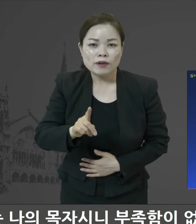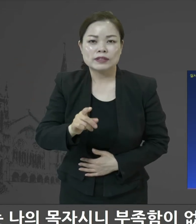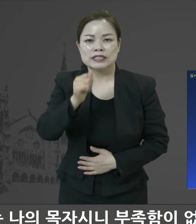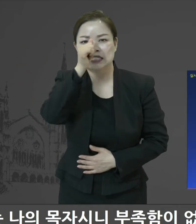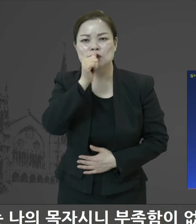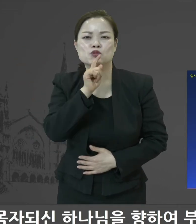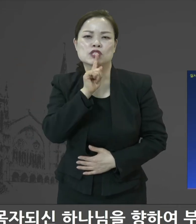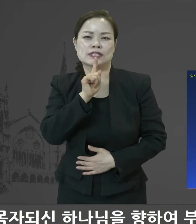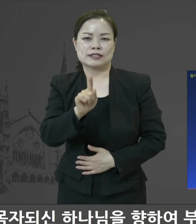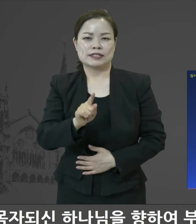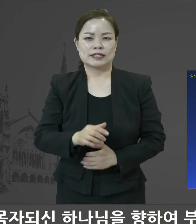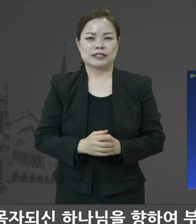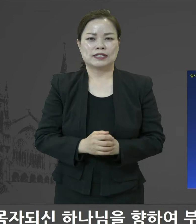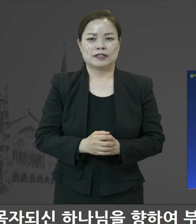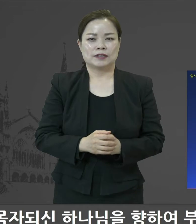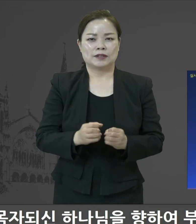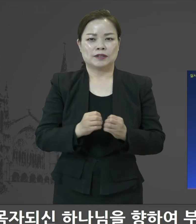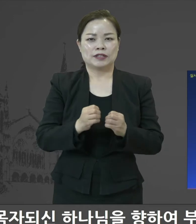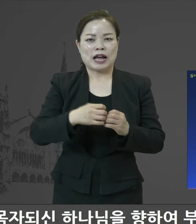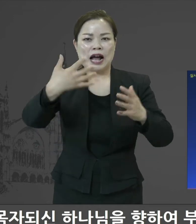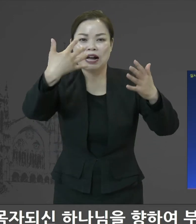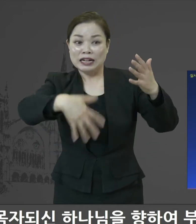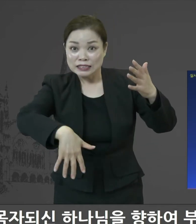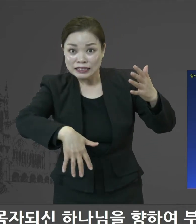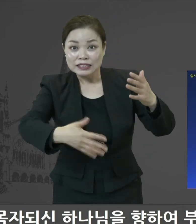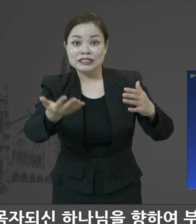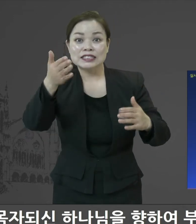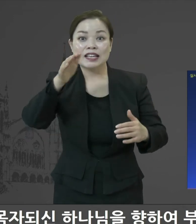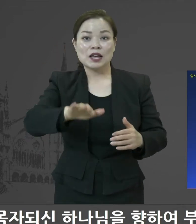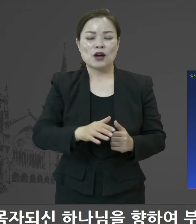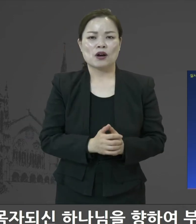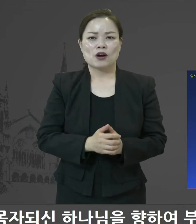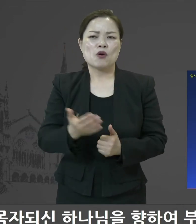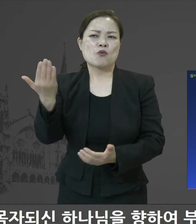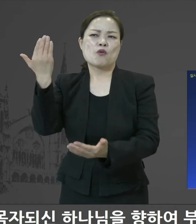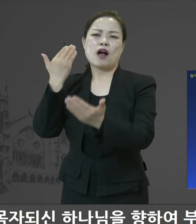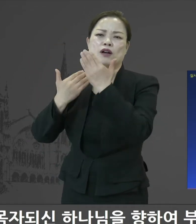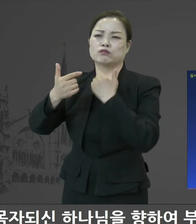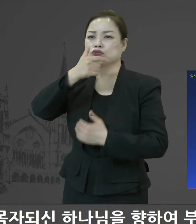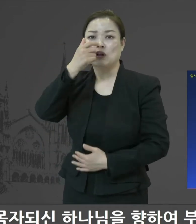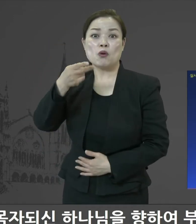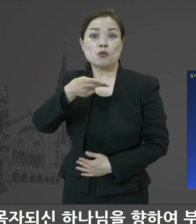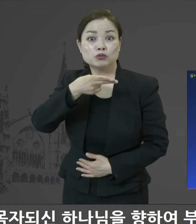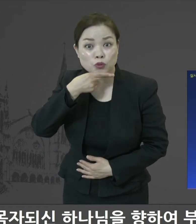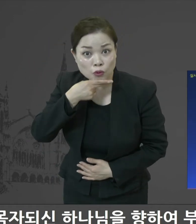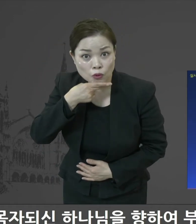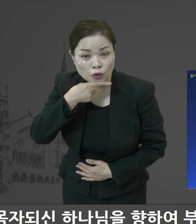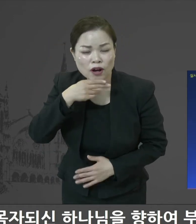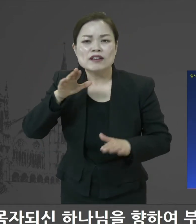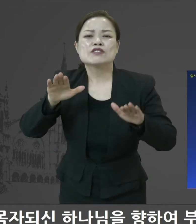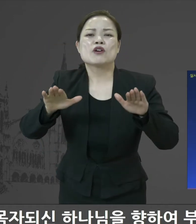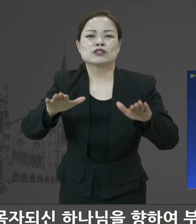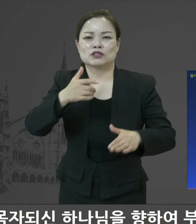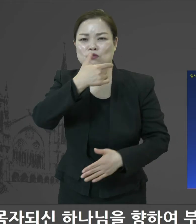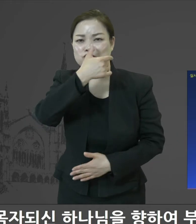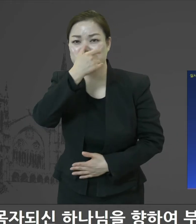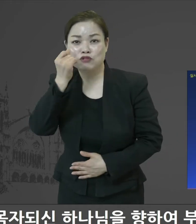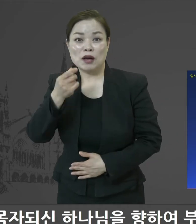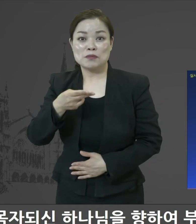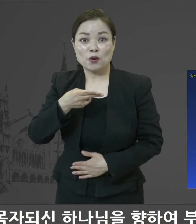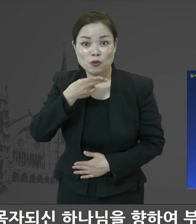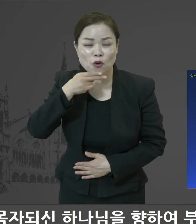히브리어 문법에서 미완료 동사라고 하는데요, 과거에도 부족함이 없었고 현재도 부족함이